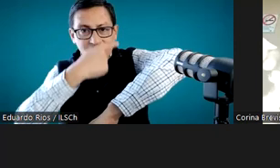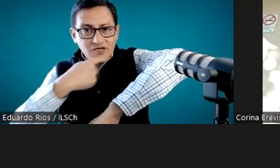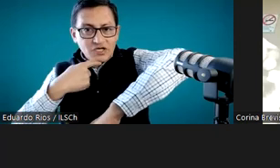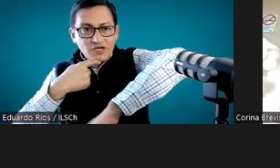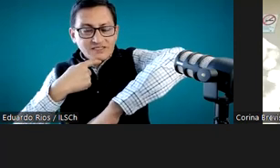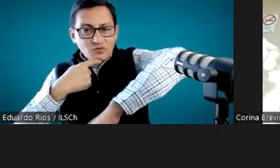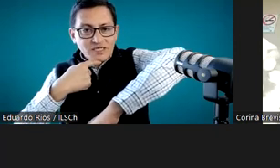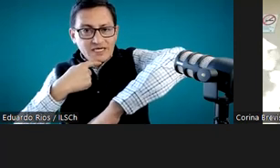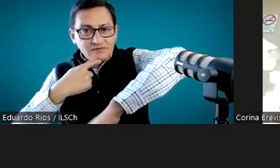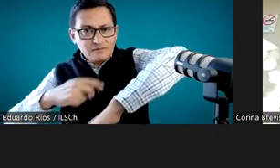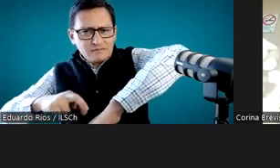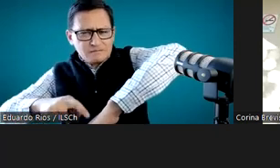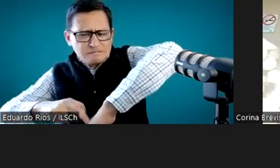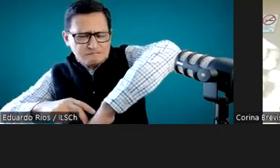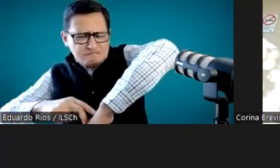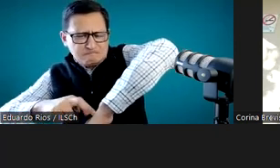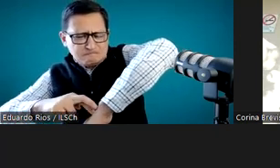Ahora, mírenme lo que voy a hacer con mi cara.